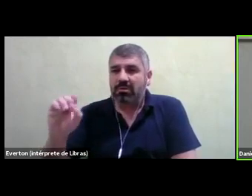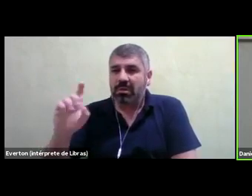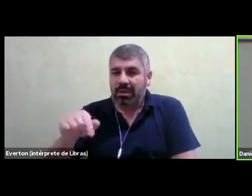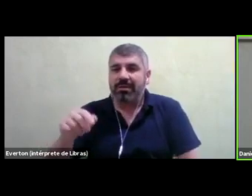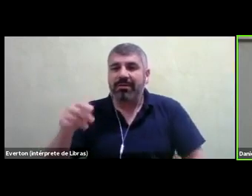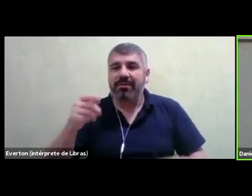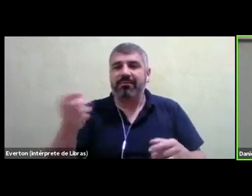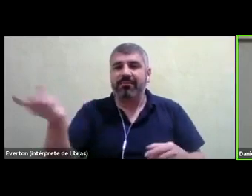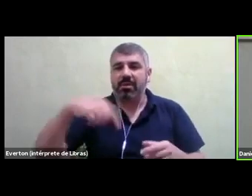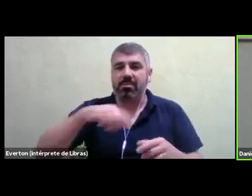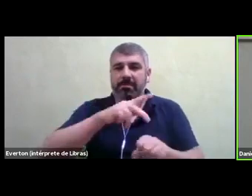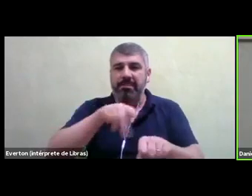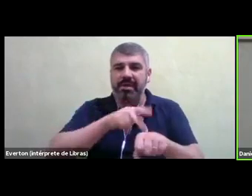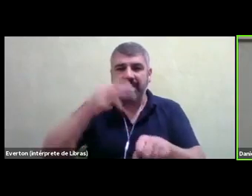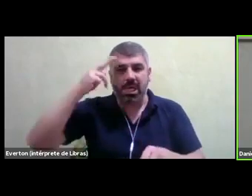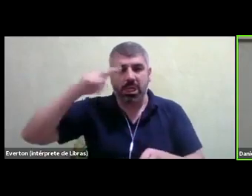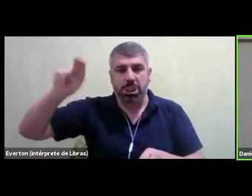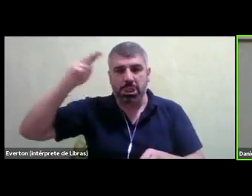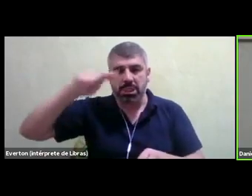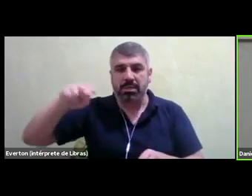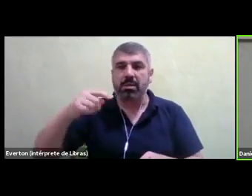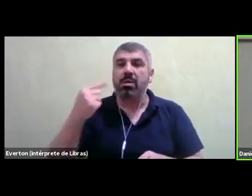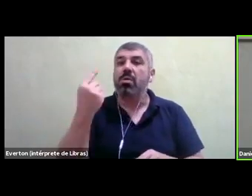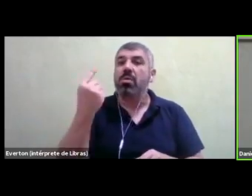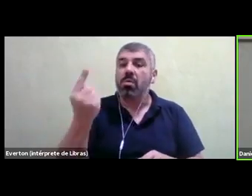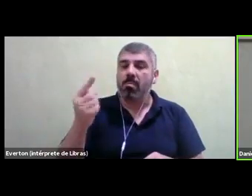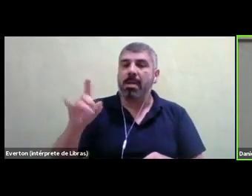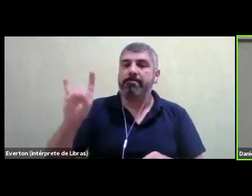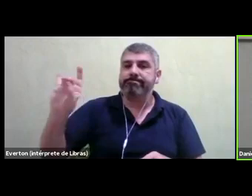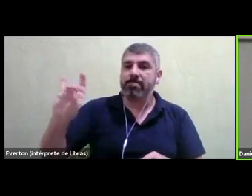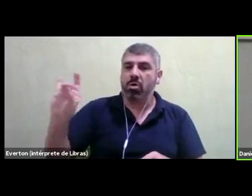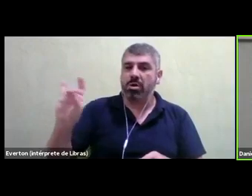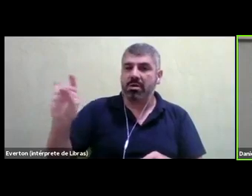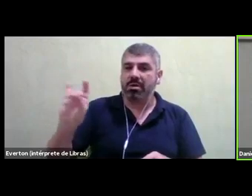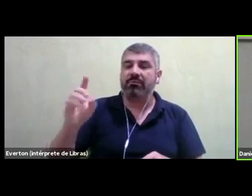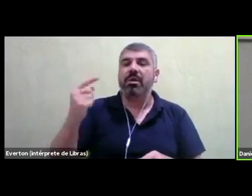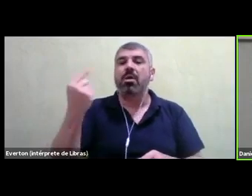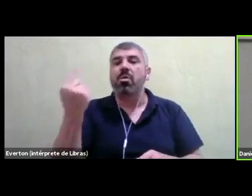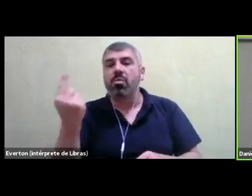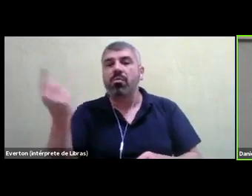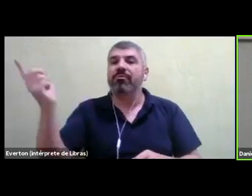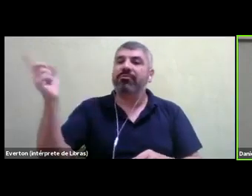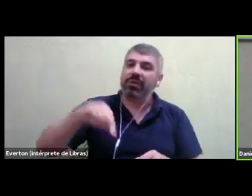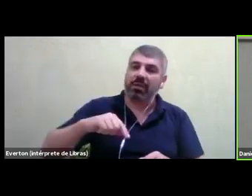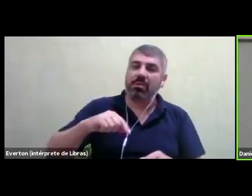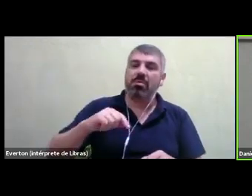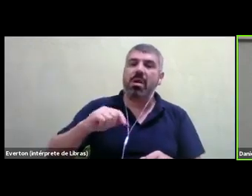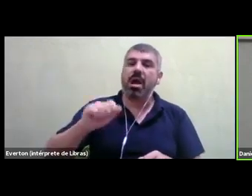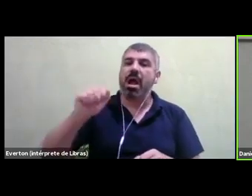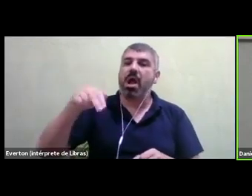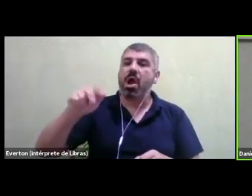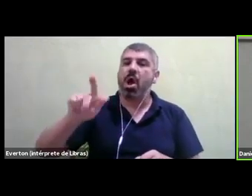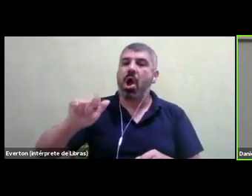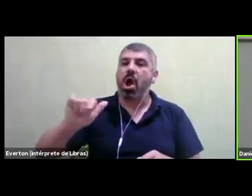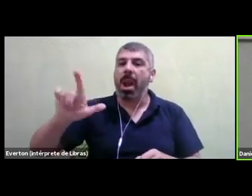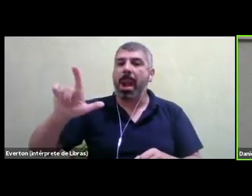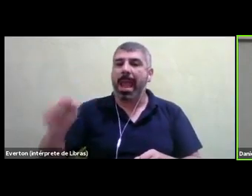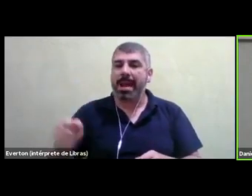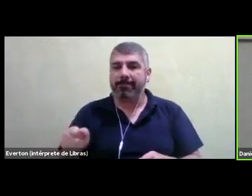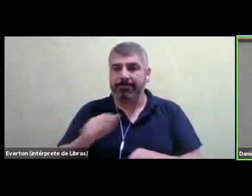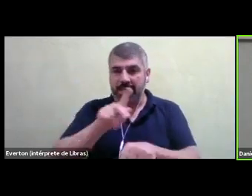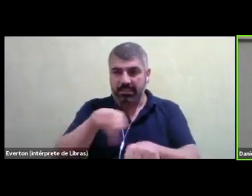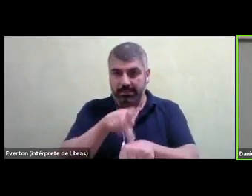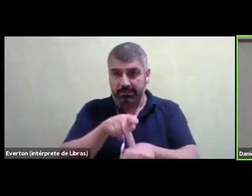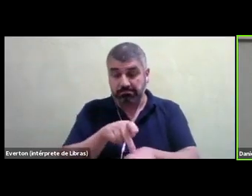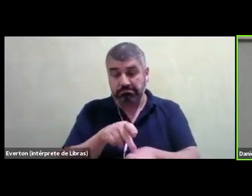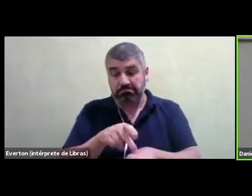haitianos, uma aluna é boliviana e um aluno é angolano. Então, mais de